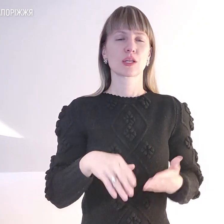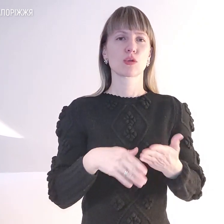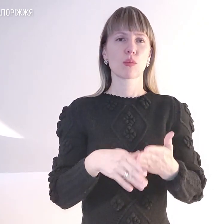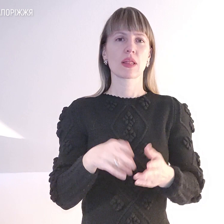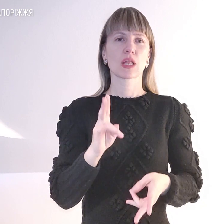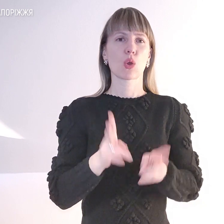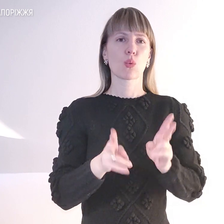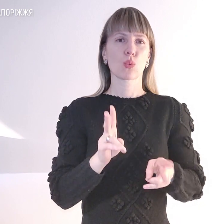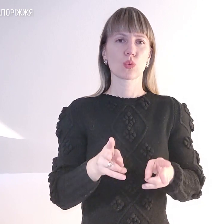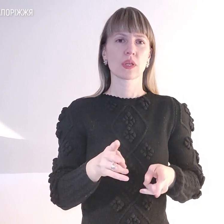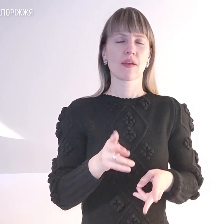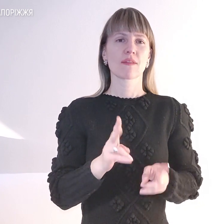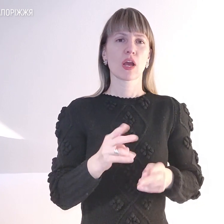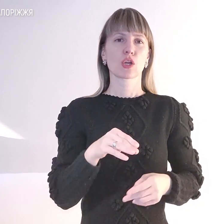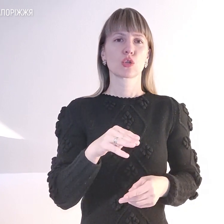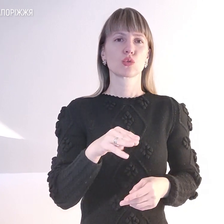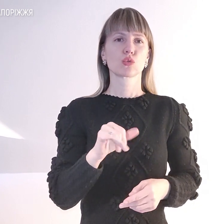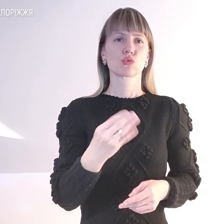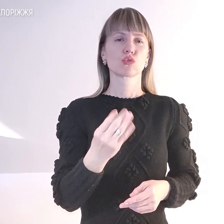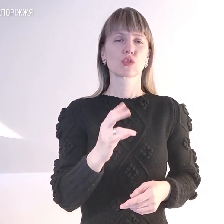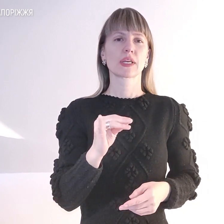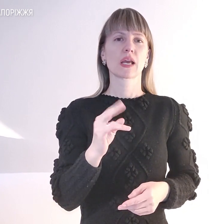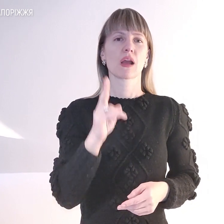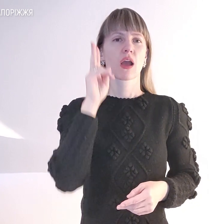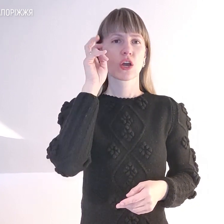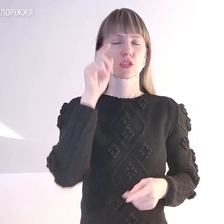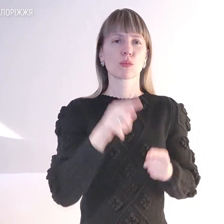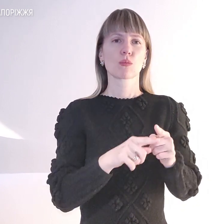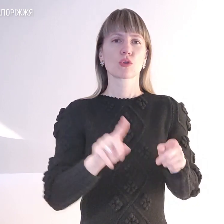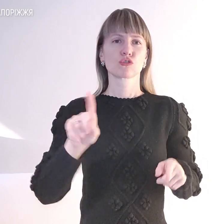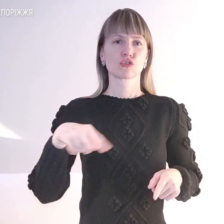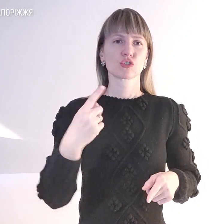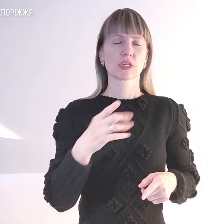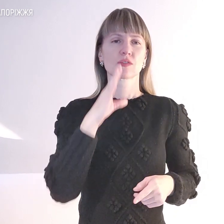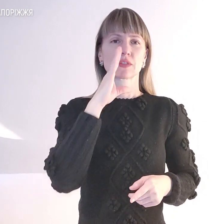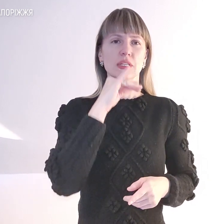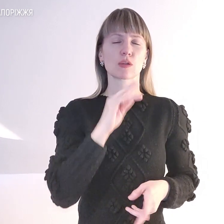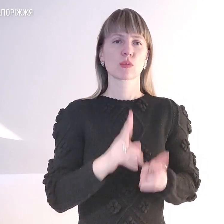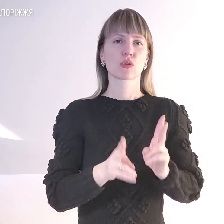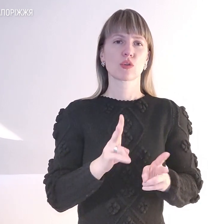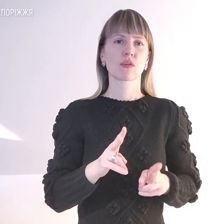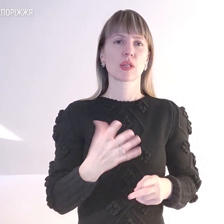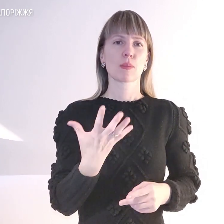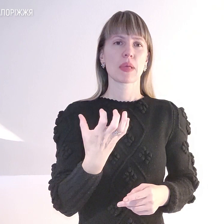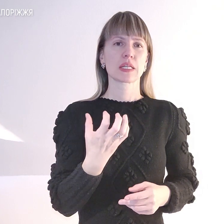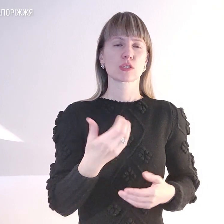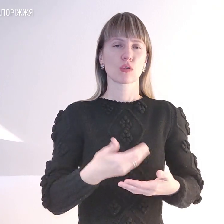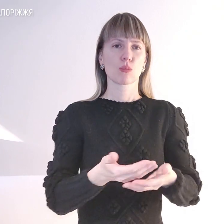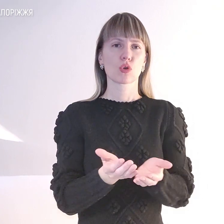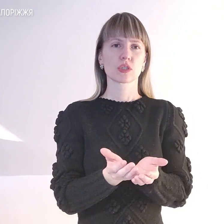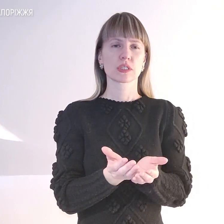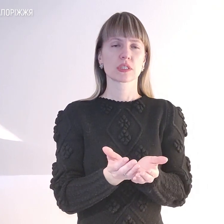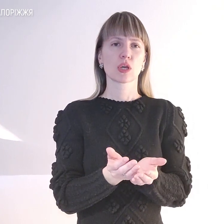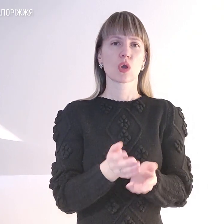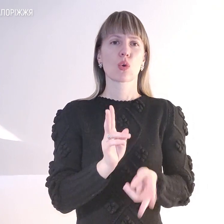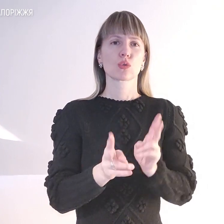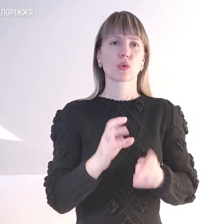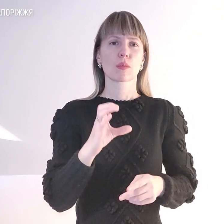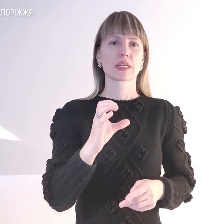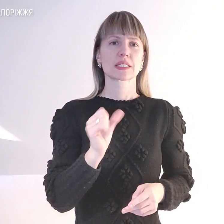кухні, варить тушонку та каші. Протягом години встигають приготувати 500 порцій. Готуємо салати, до